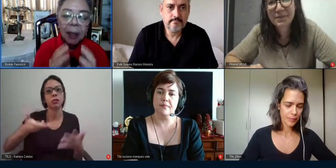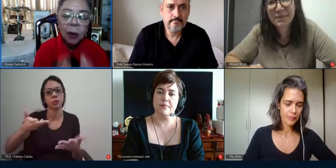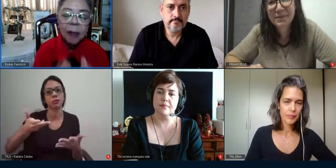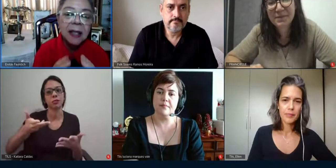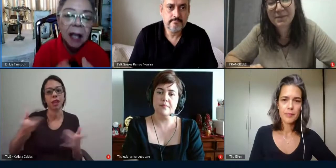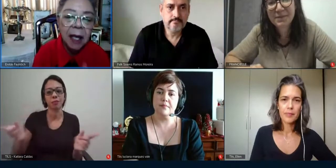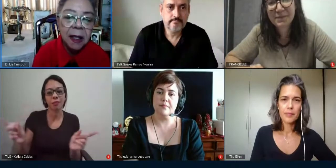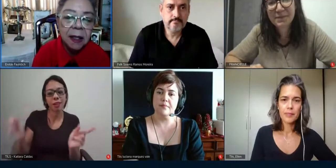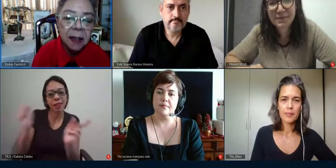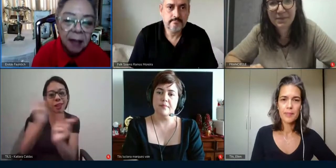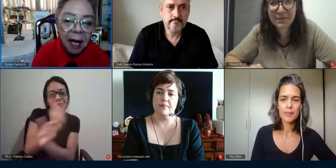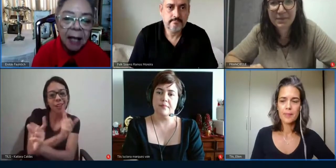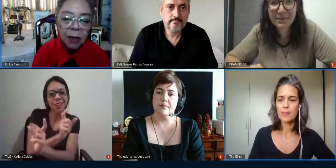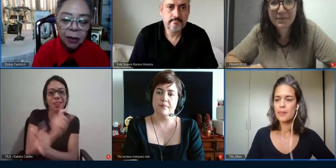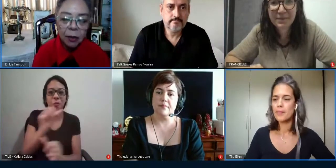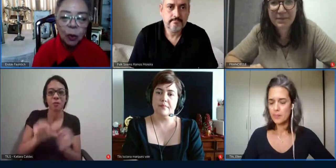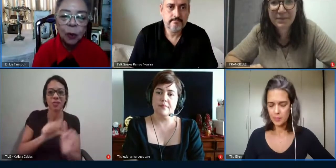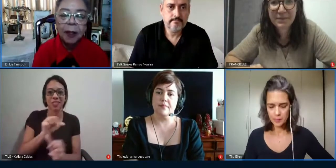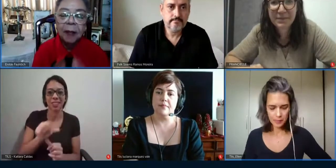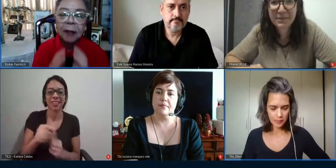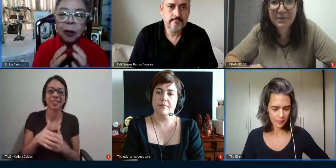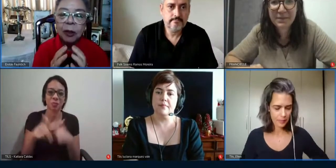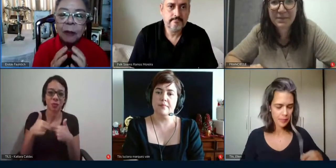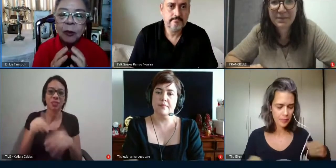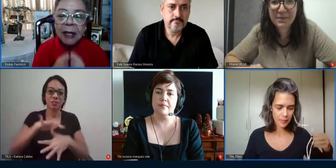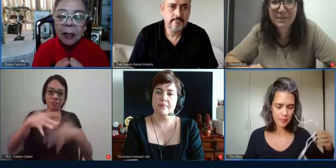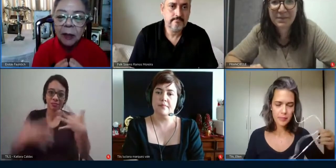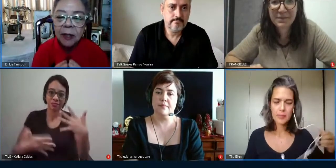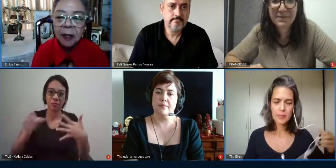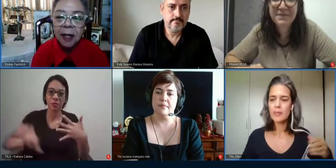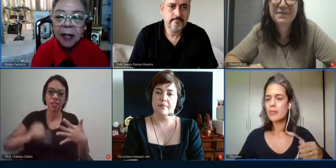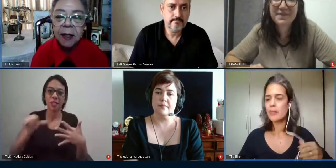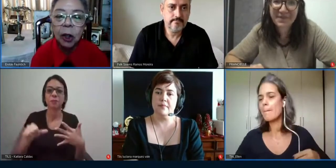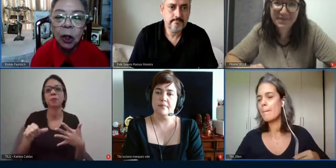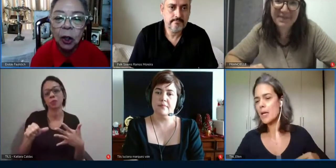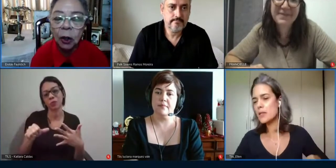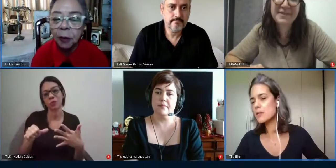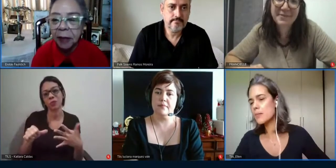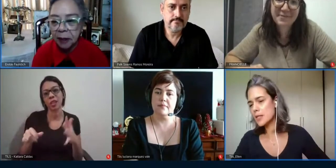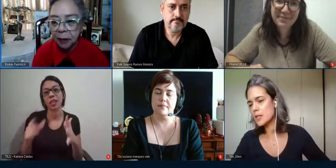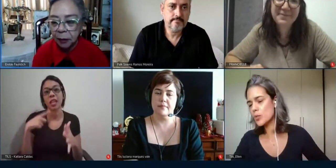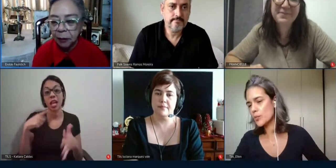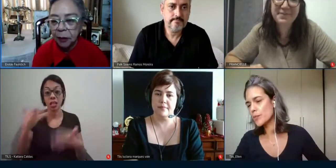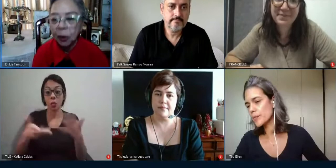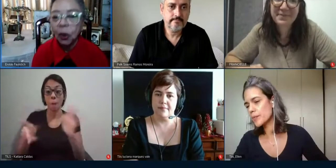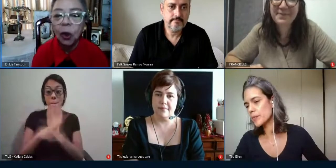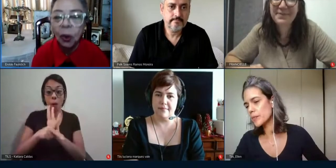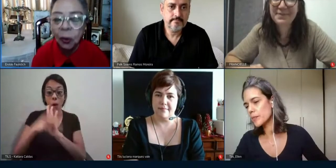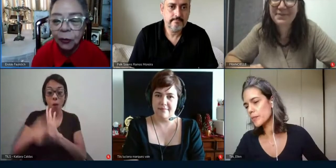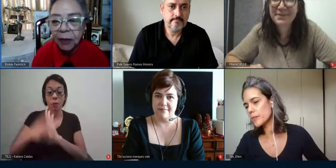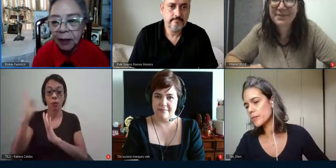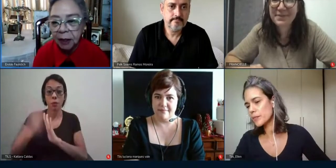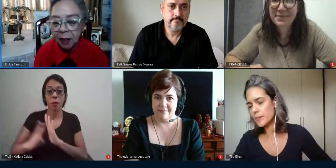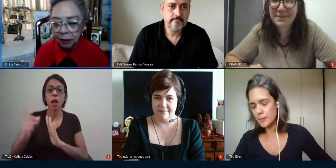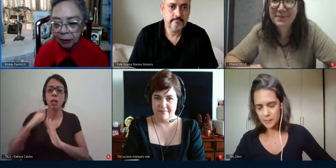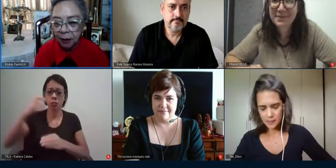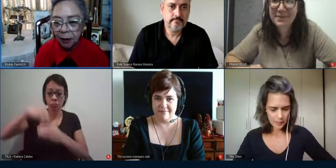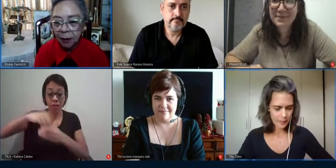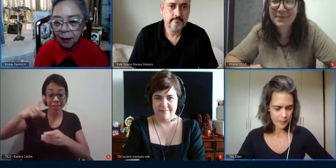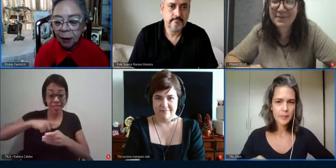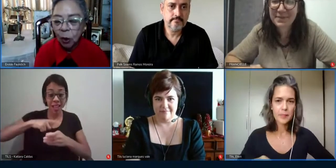em língua brasileira de sinais, desculpa. Nós temos uma língua de sinais do Brasil, com